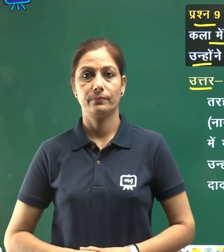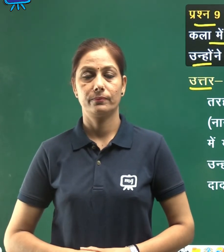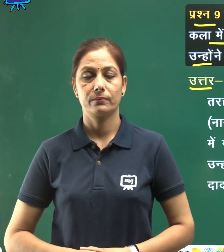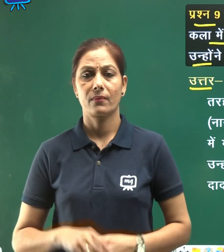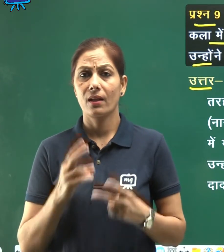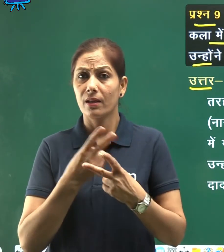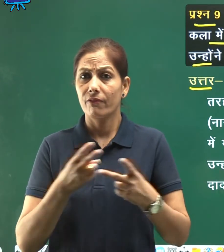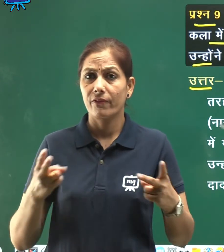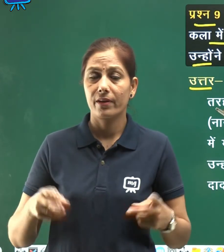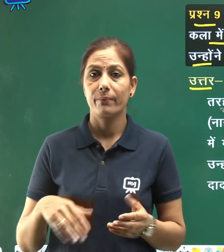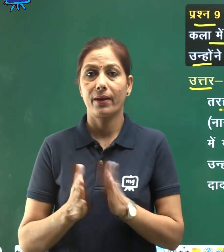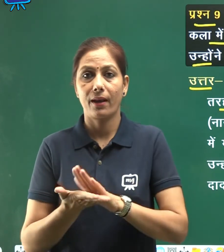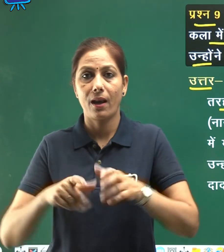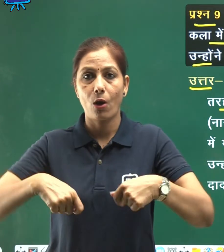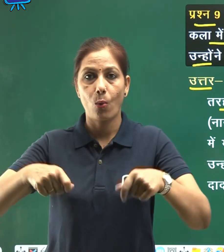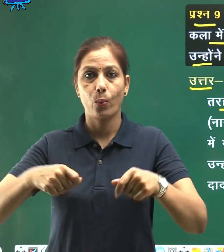तरह तरह की रोटियां